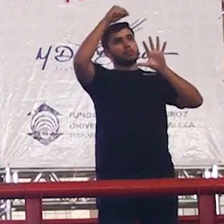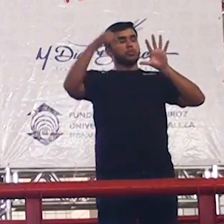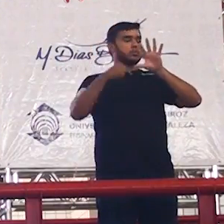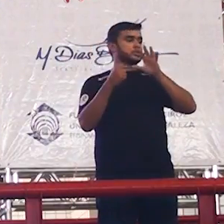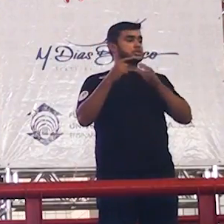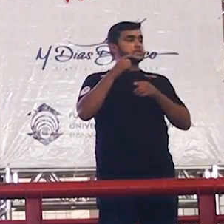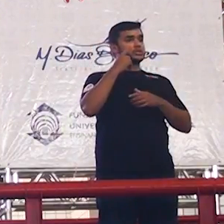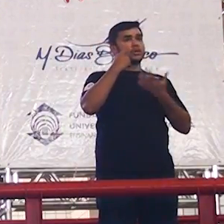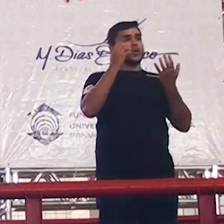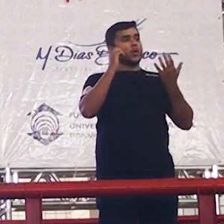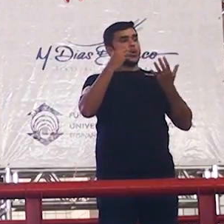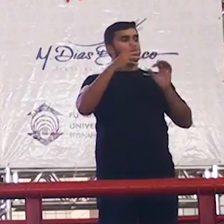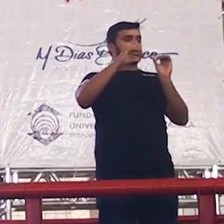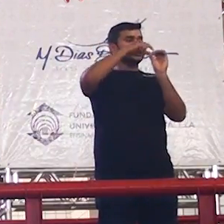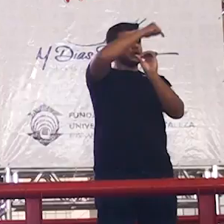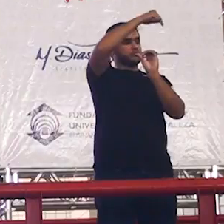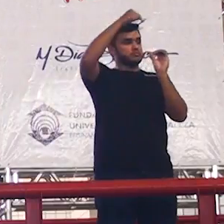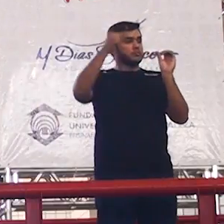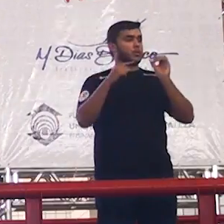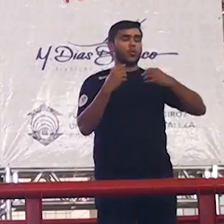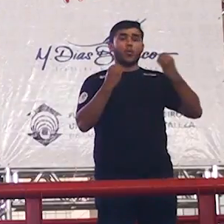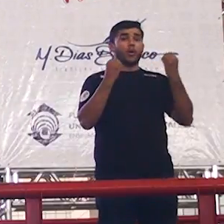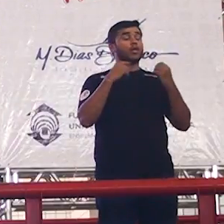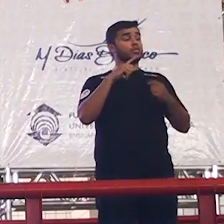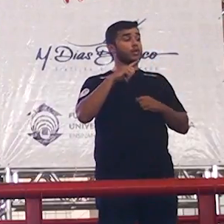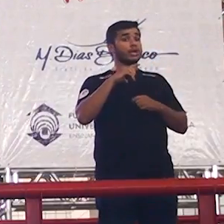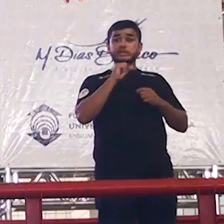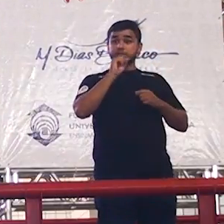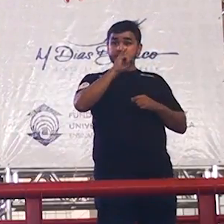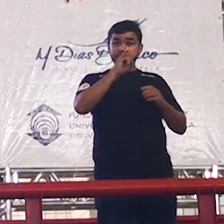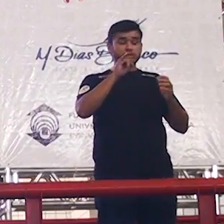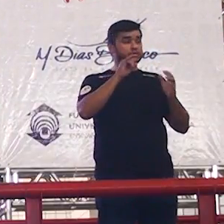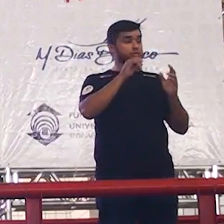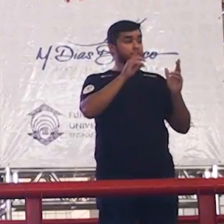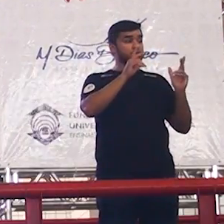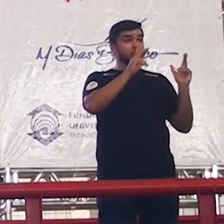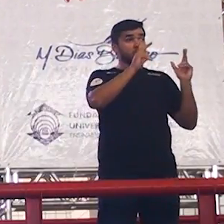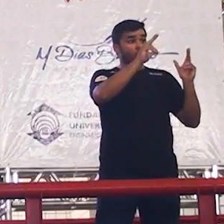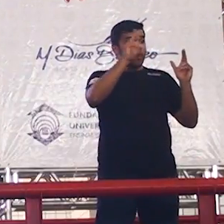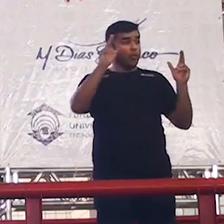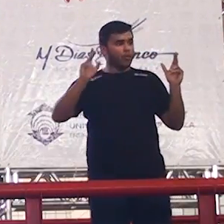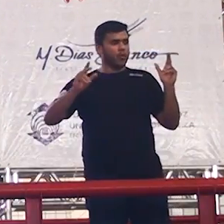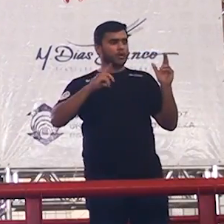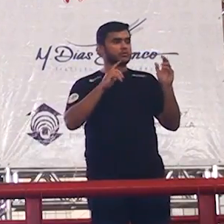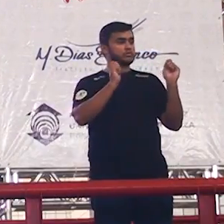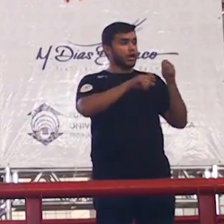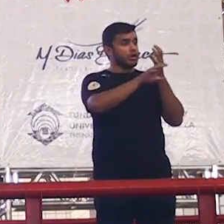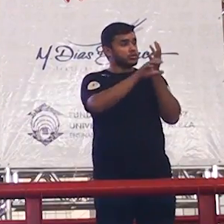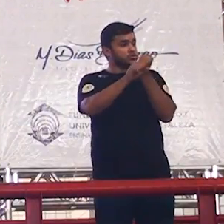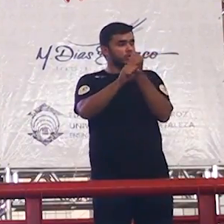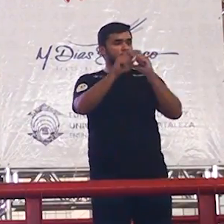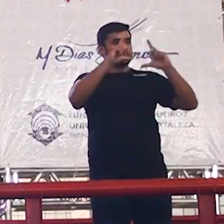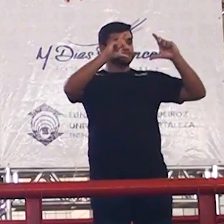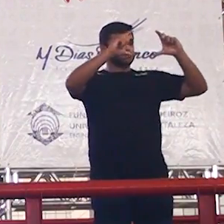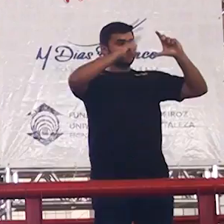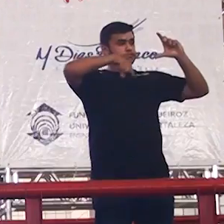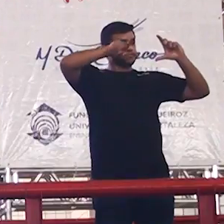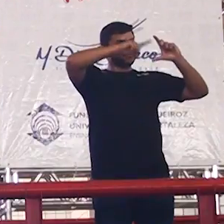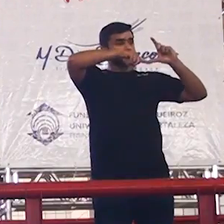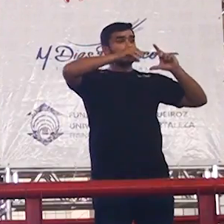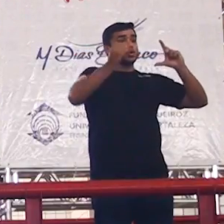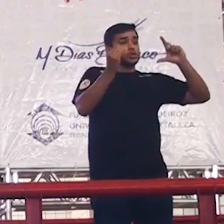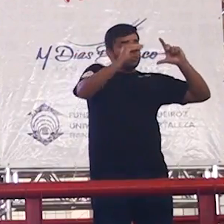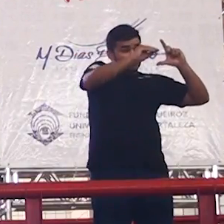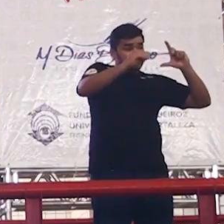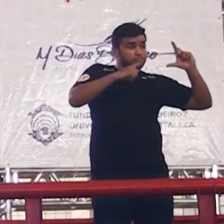octógono, qualquer um. Se for regular e a circunferência, né, o círculo, estiver